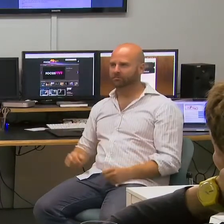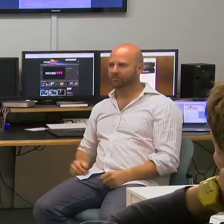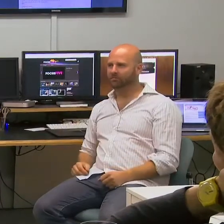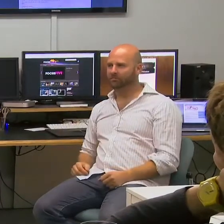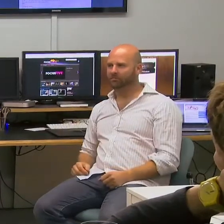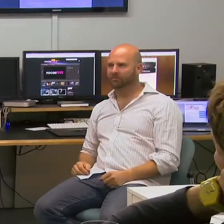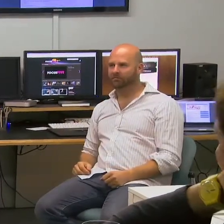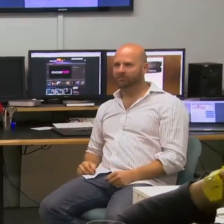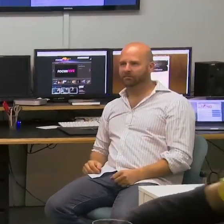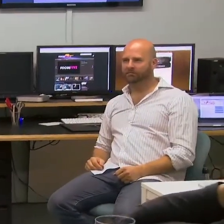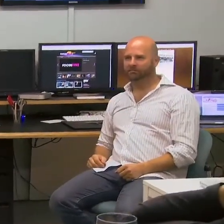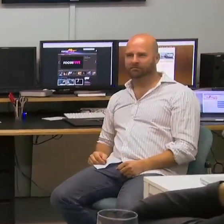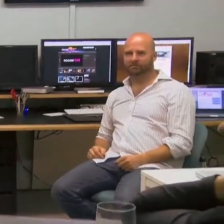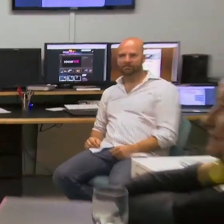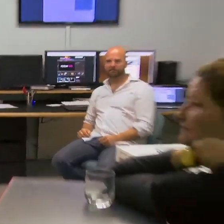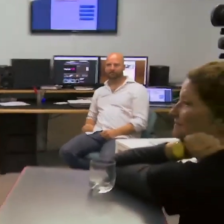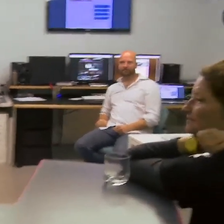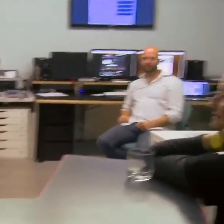schon? Hand hochhalten.